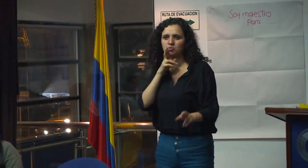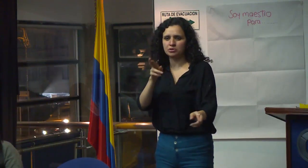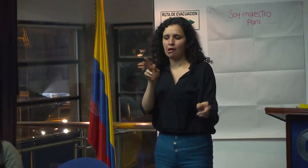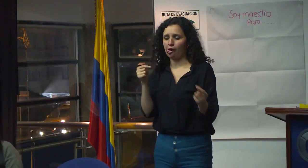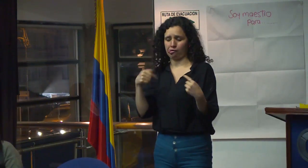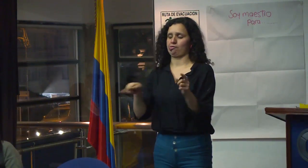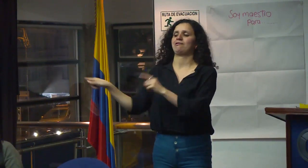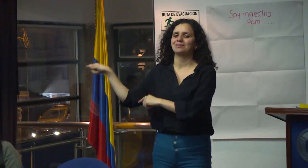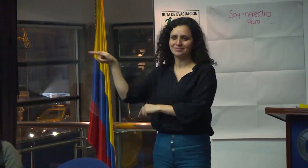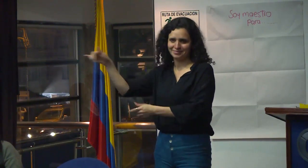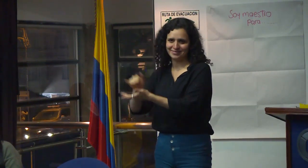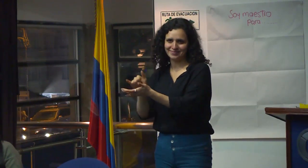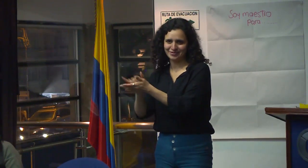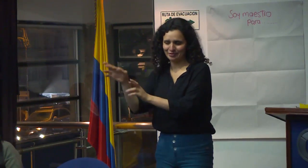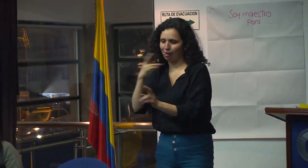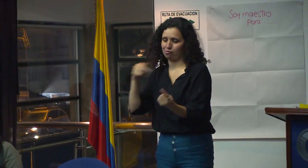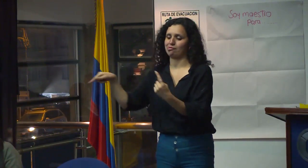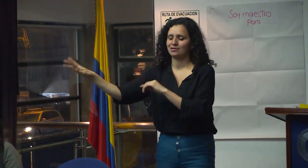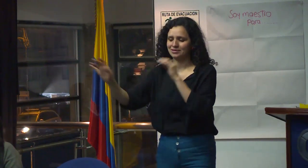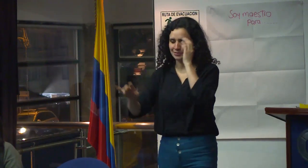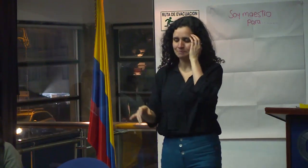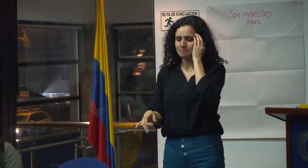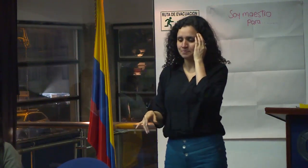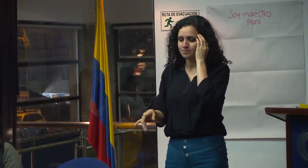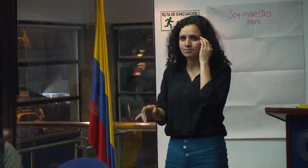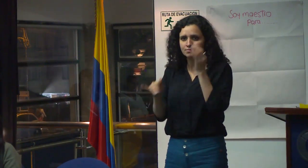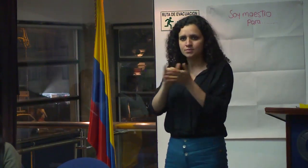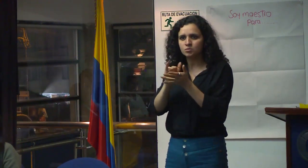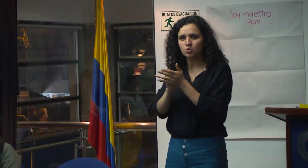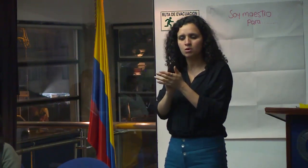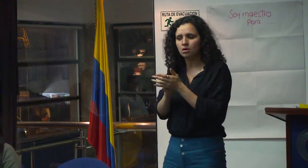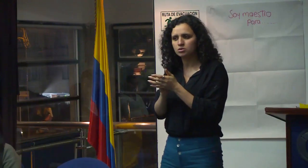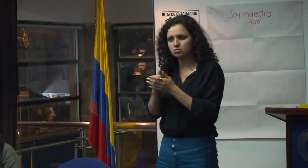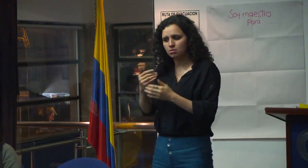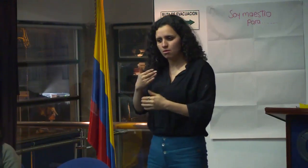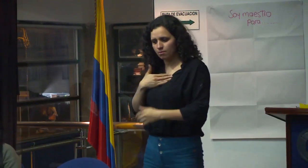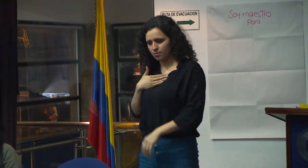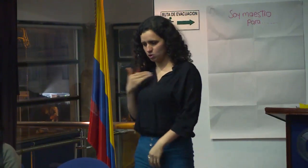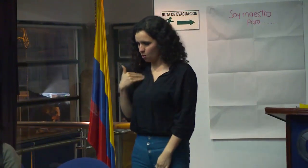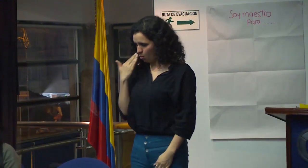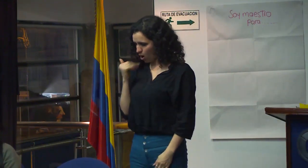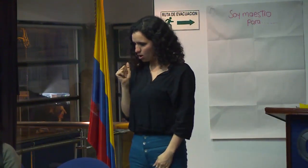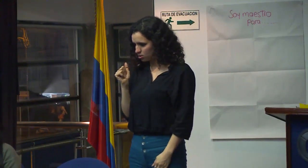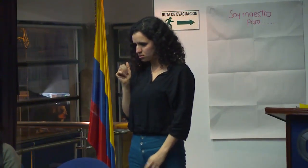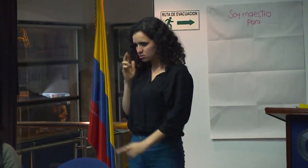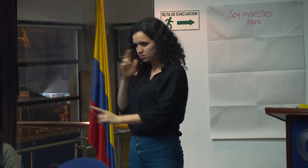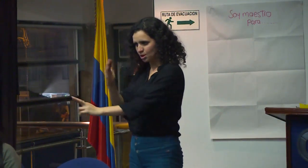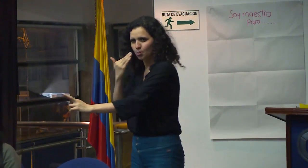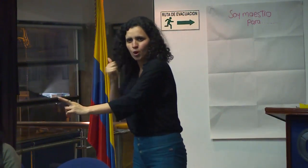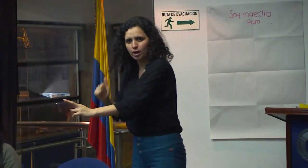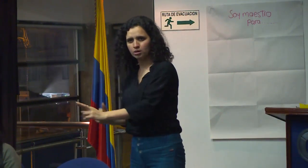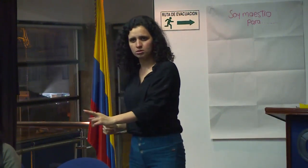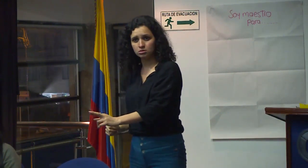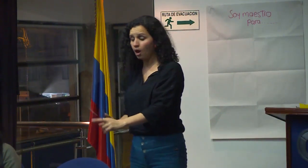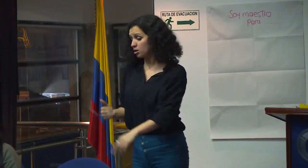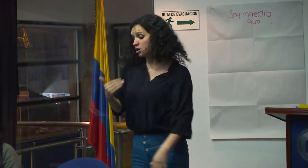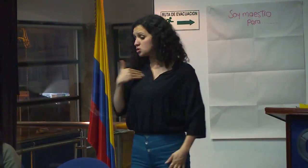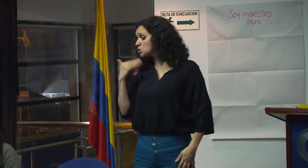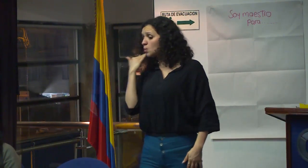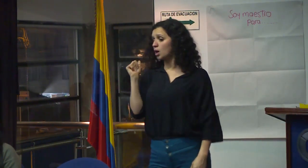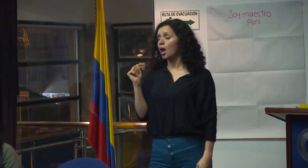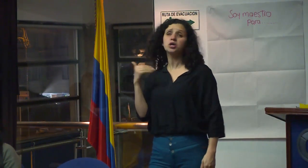Porque también tengo que equipararme a mi género, o sea, comprenderlo. ¿Sí? No es porque yo soy mujer, entonces sigo en la idea de